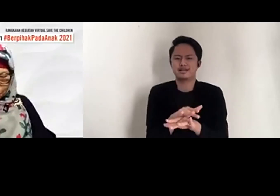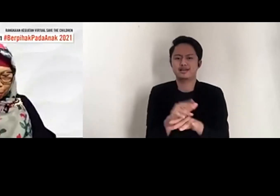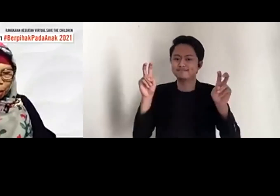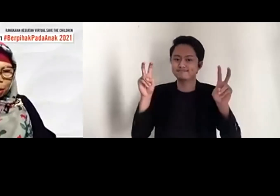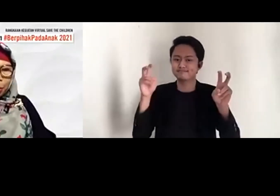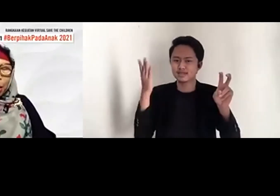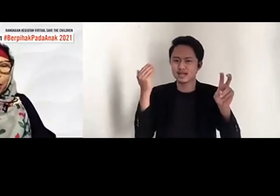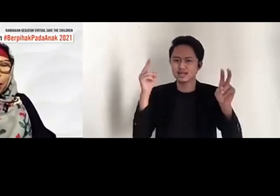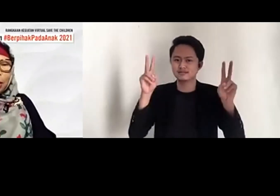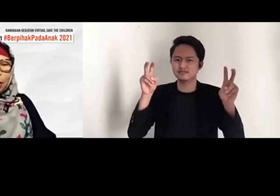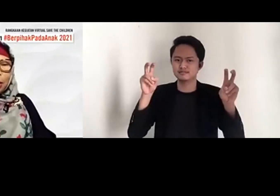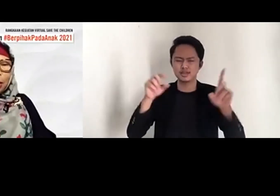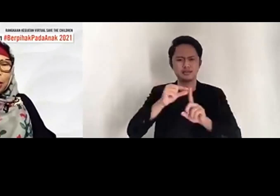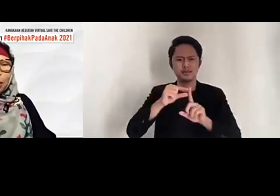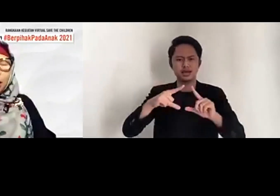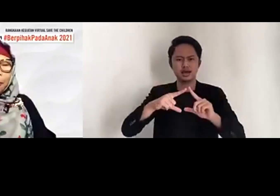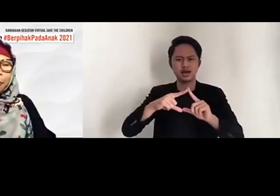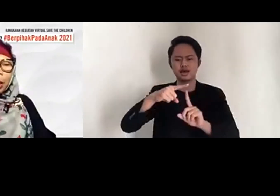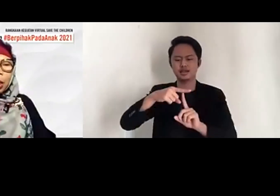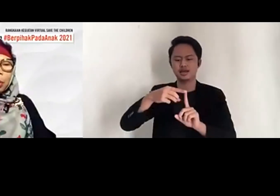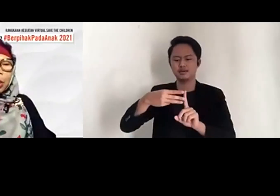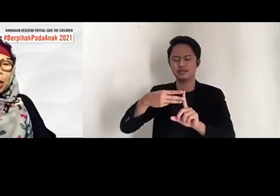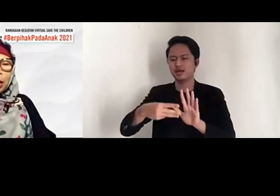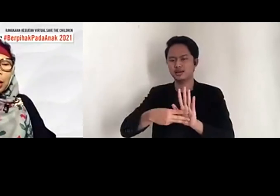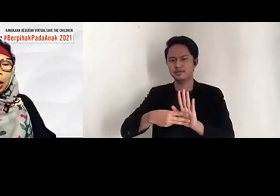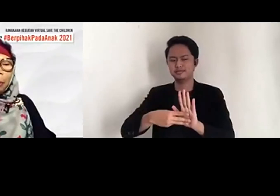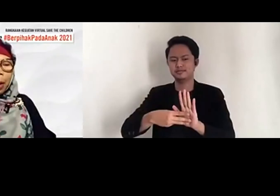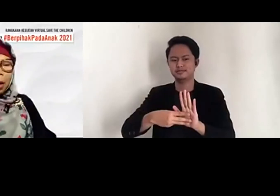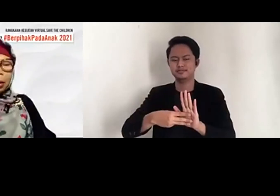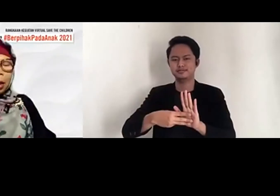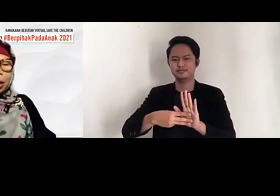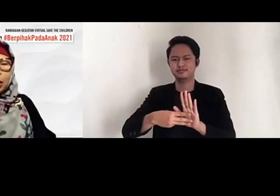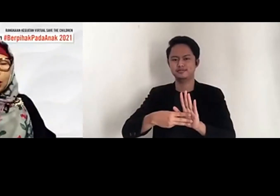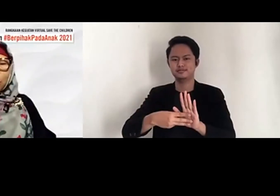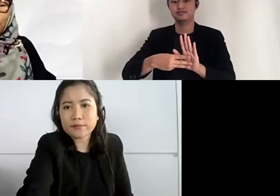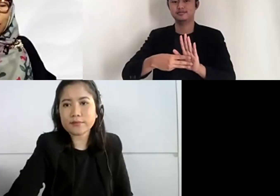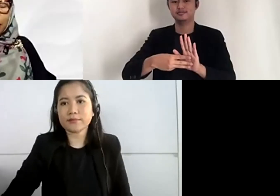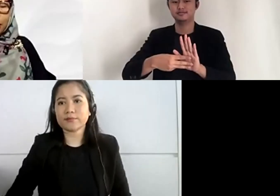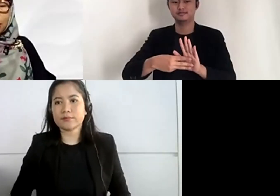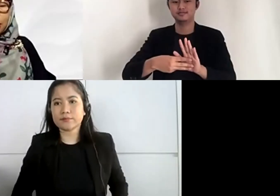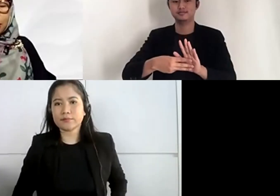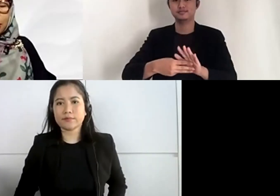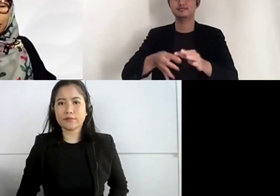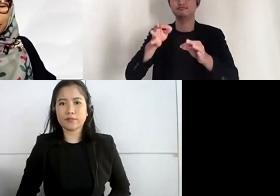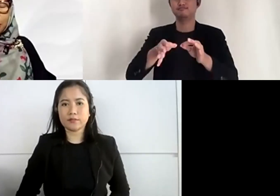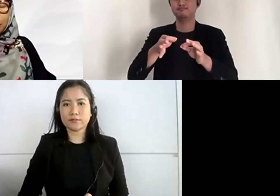ya, PATBM ya, sekolah, menjalankan apa yang telah dituangkan